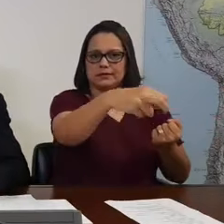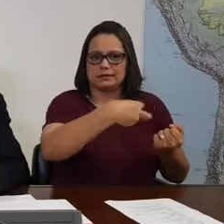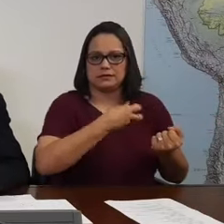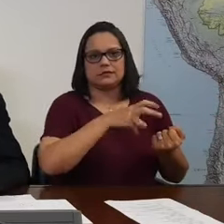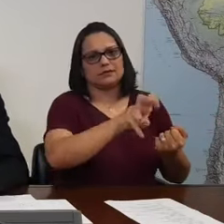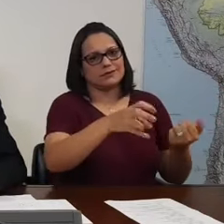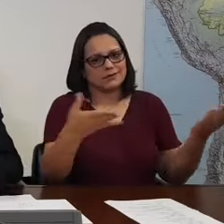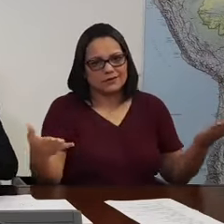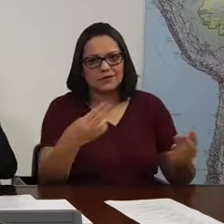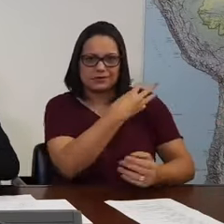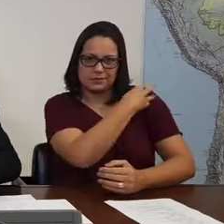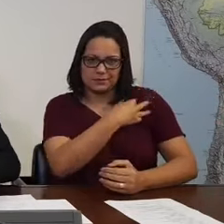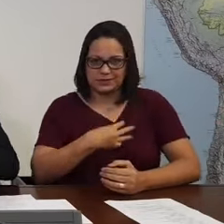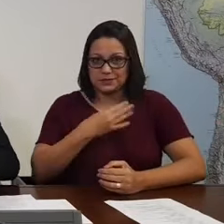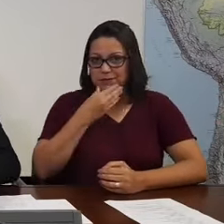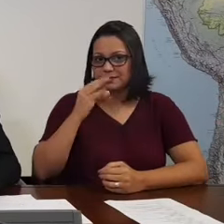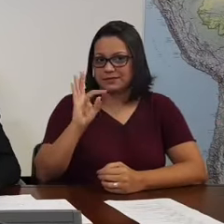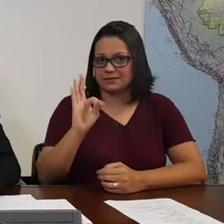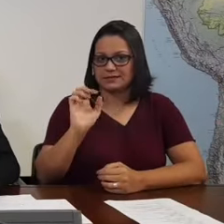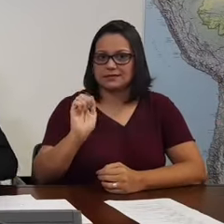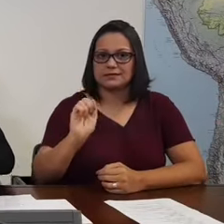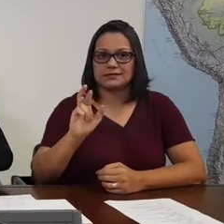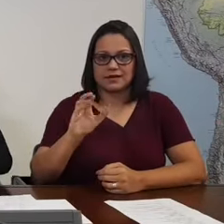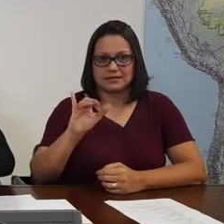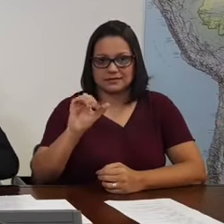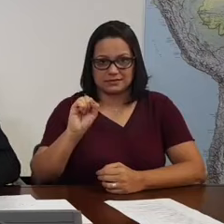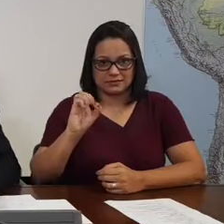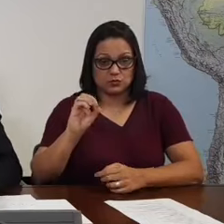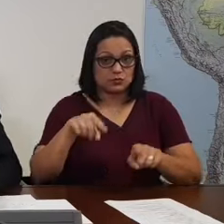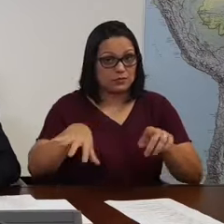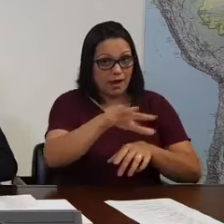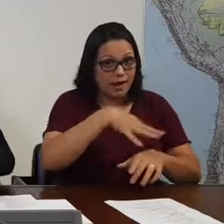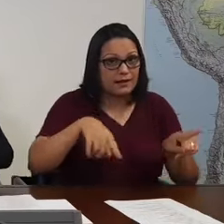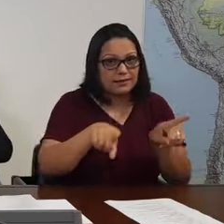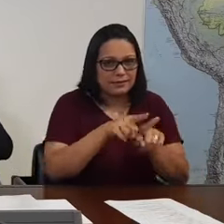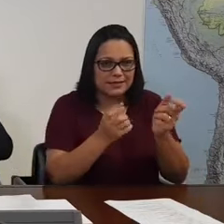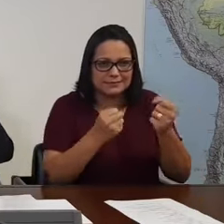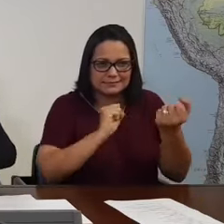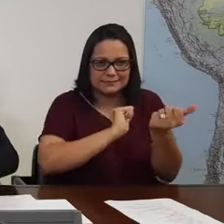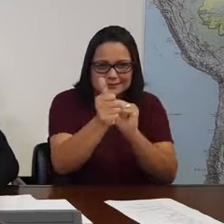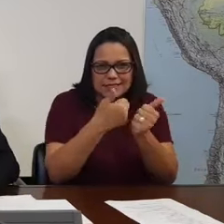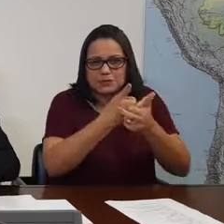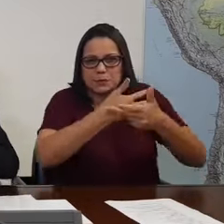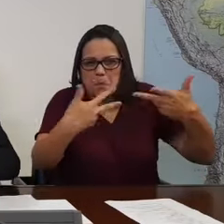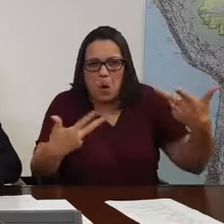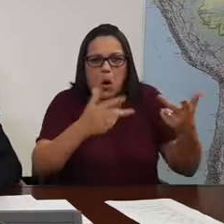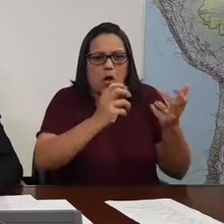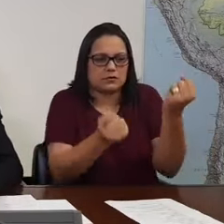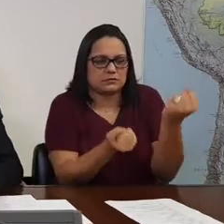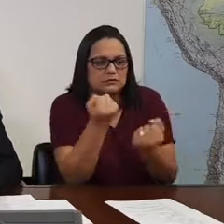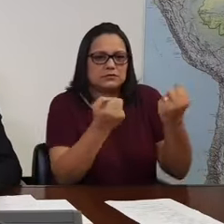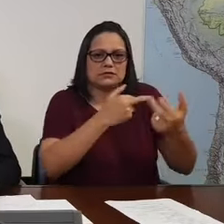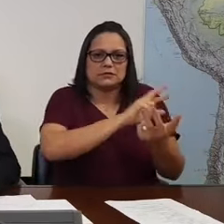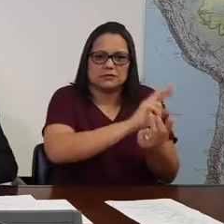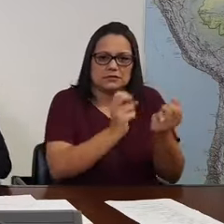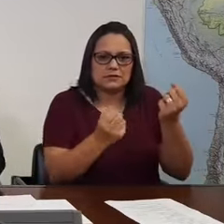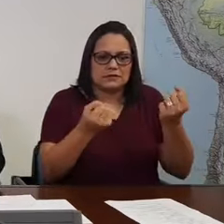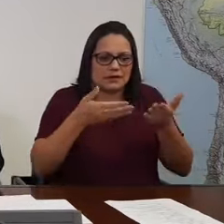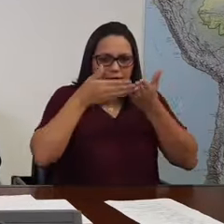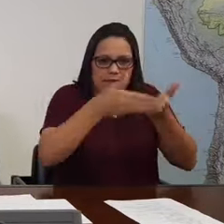nosso ministro aí, o Tarcísio, da infraestrutura, ele já reservou recurso para, ainda no corrente ano, começar o asfaltamento da